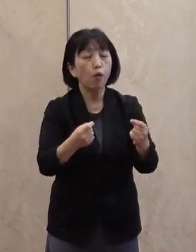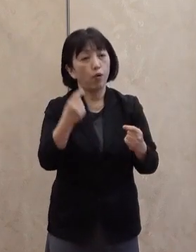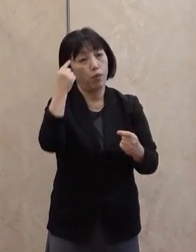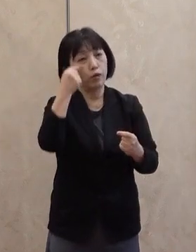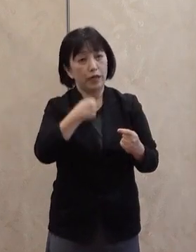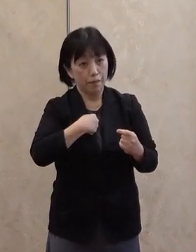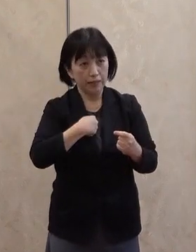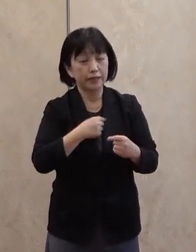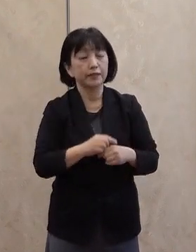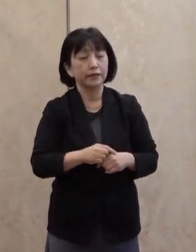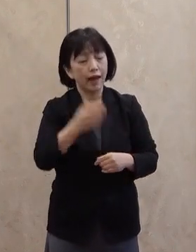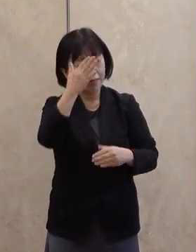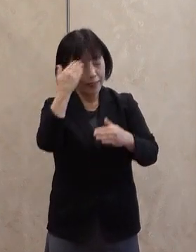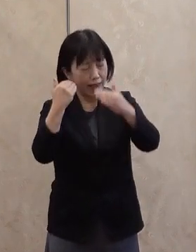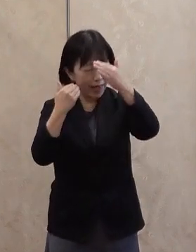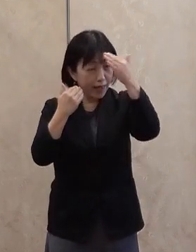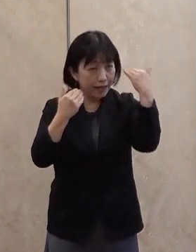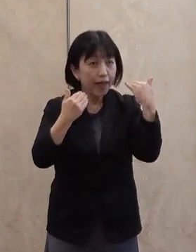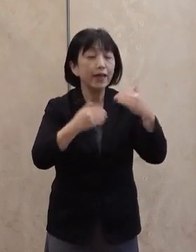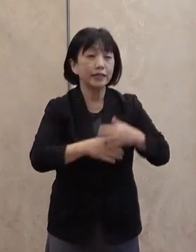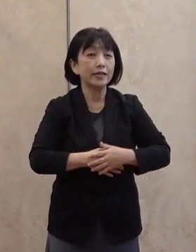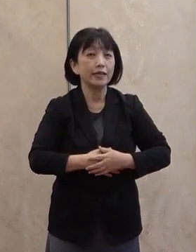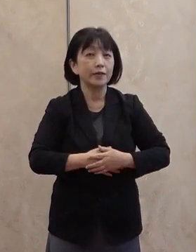ですので、まあ、もう丁寧に、